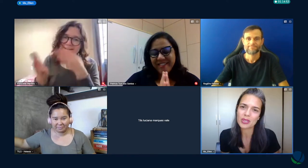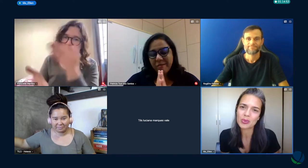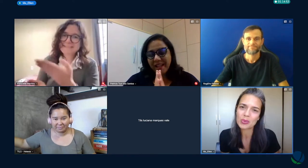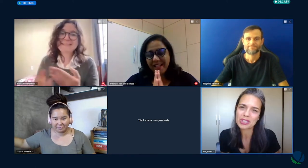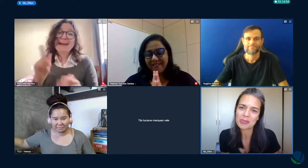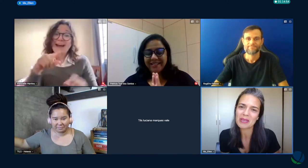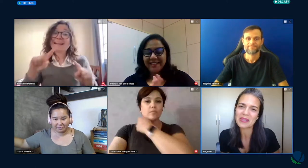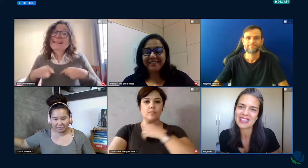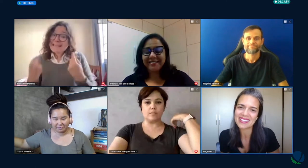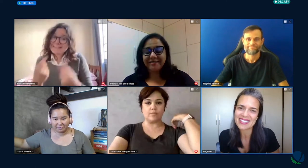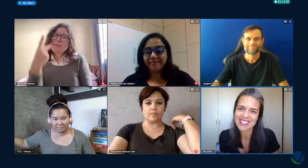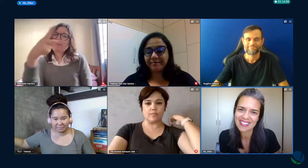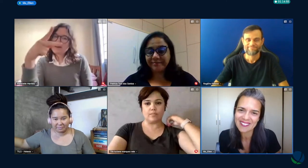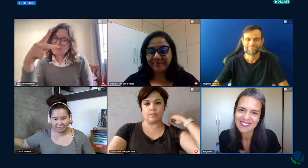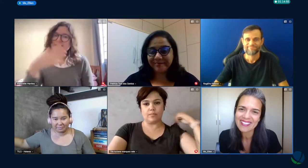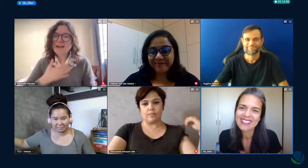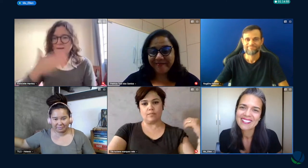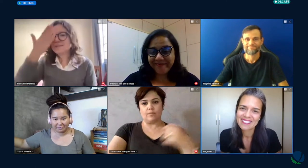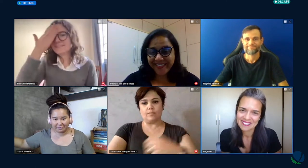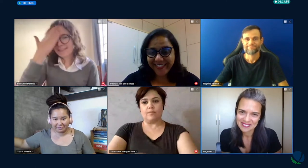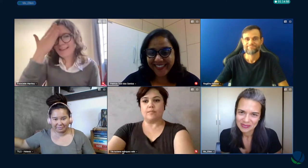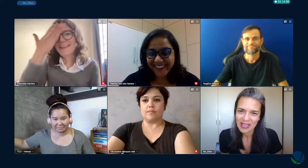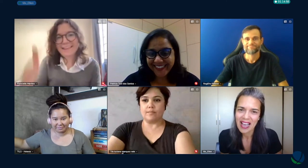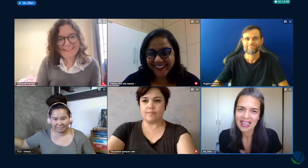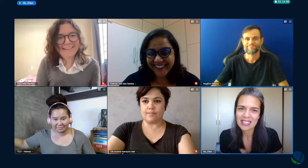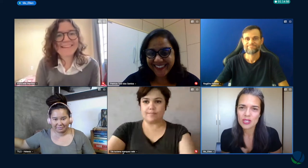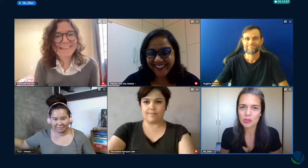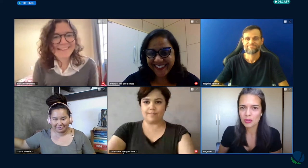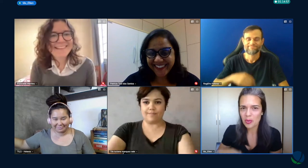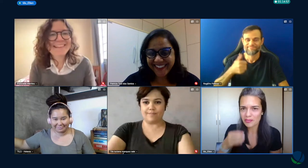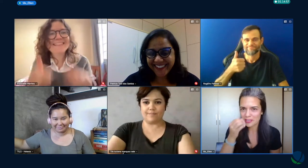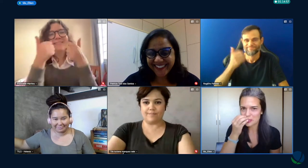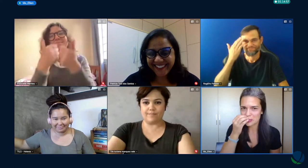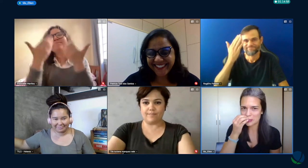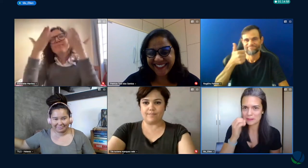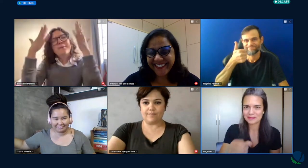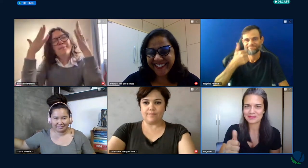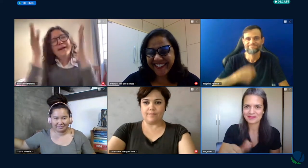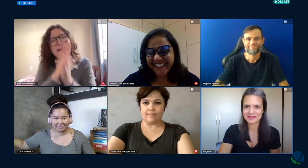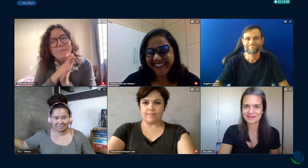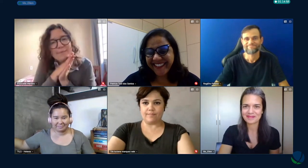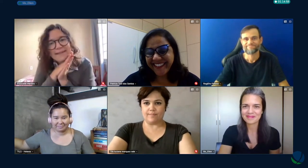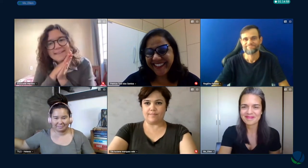à professora Tucci pela orientação. Agradeço muito o convite.